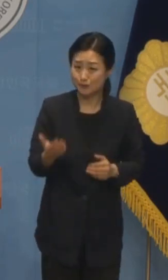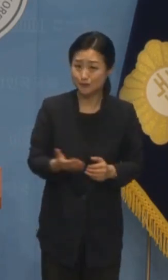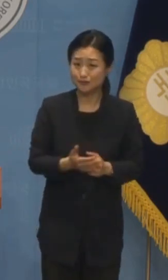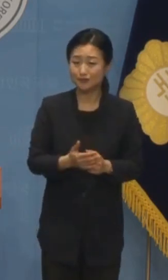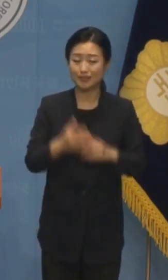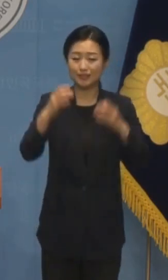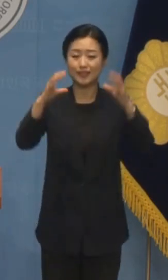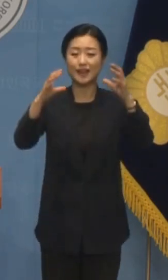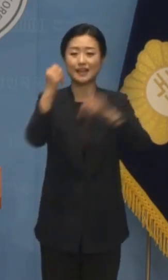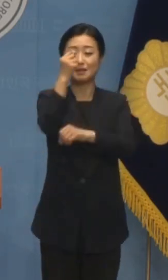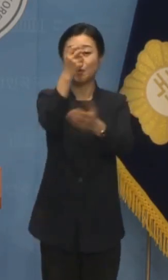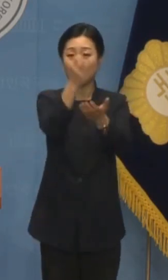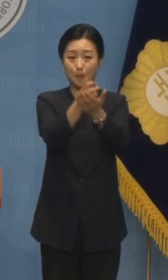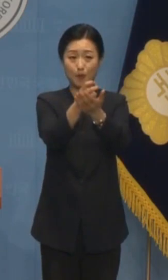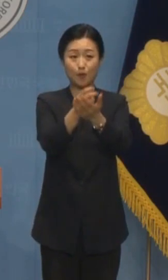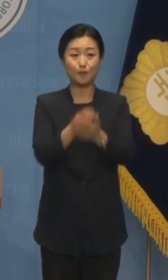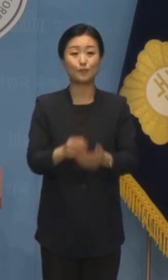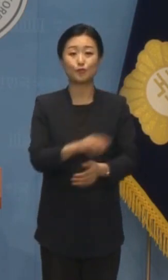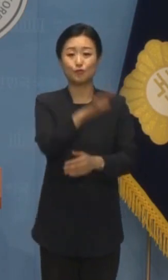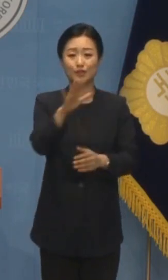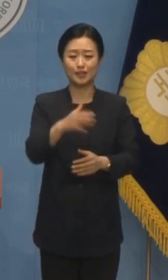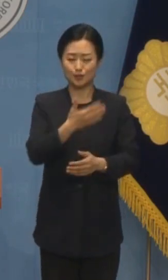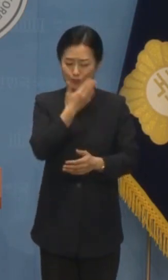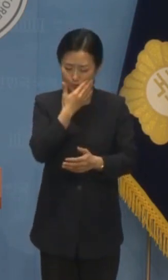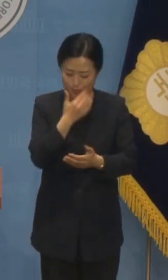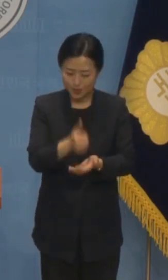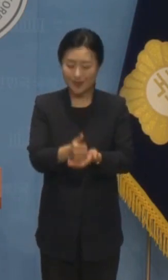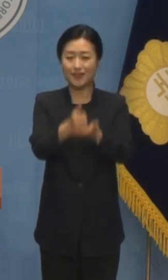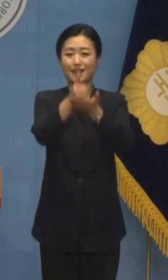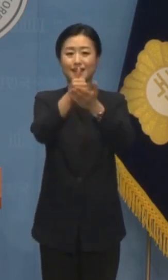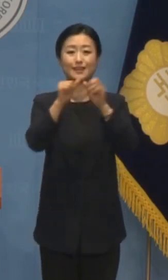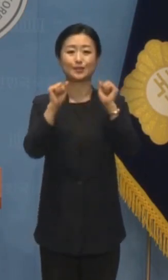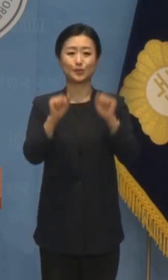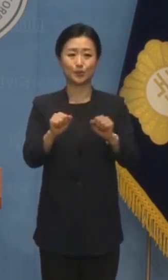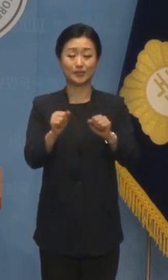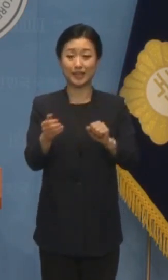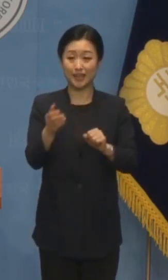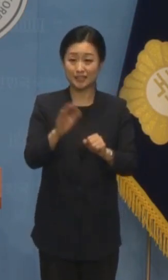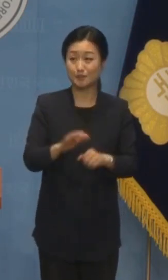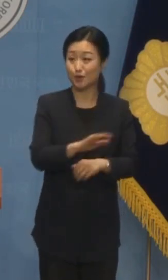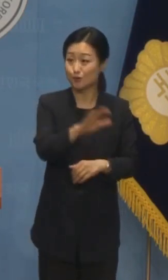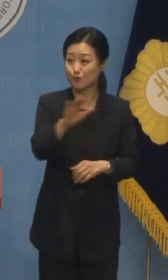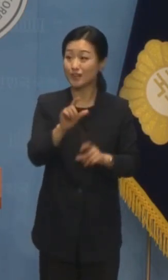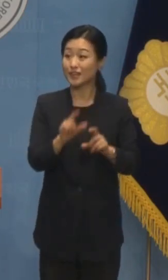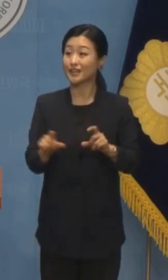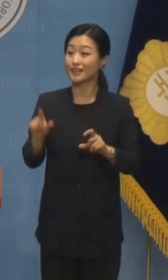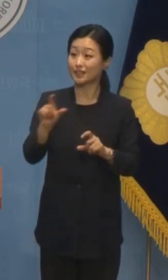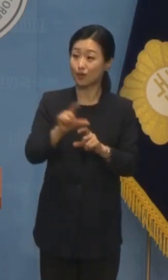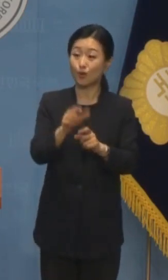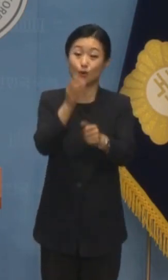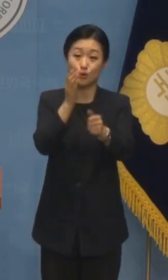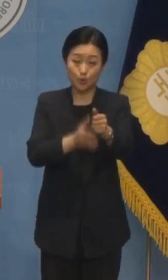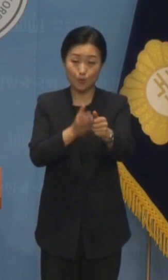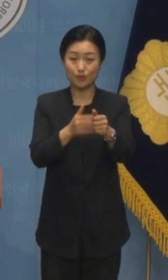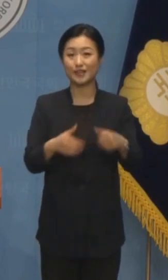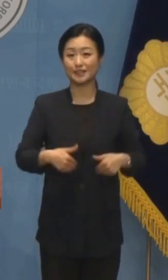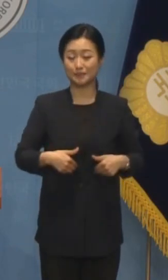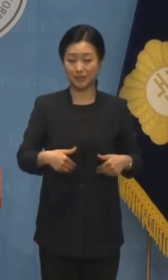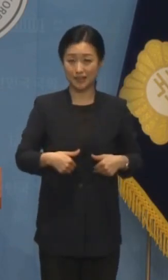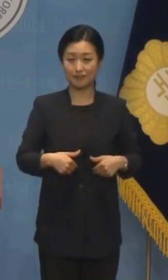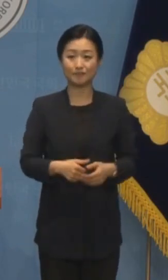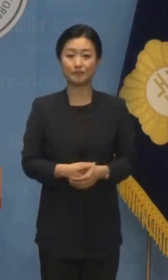대한민국 헌법은 우리 모두가 존엄한 존재라고 규정하고 있습니다. 하지만 우리는 더 요구해야 할 권리가